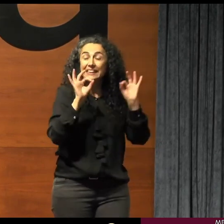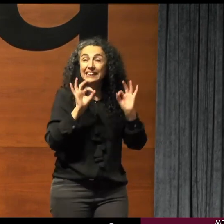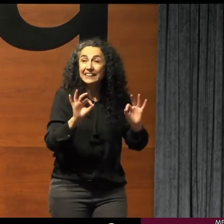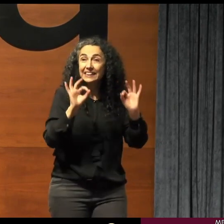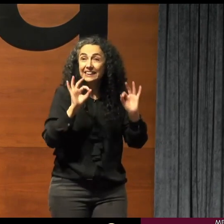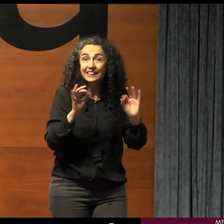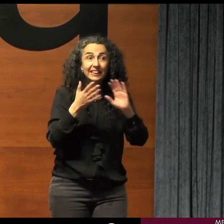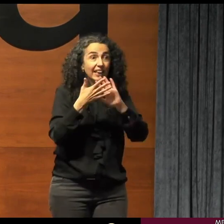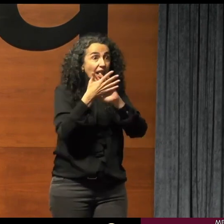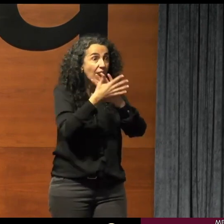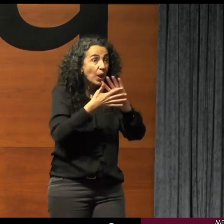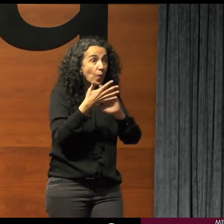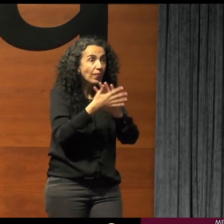lengua.